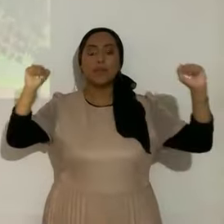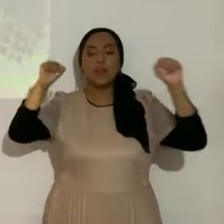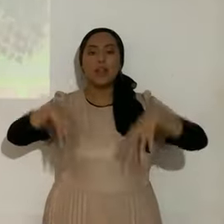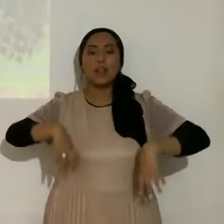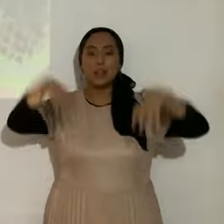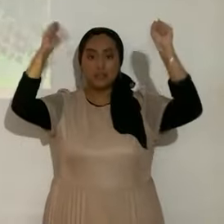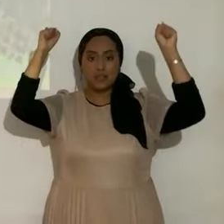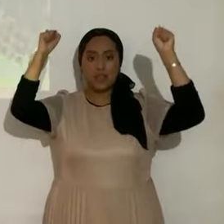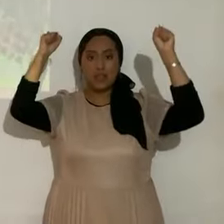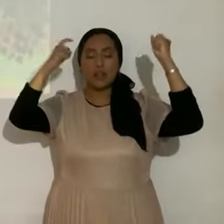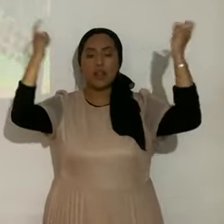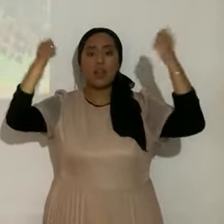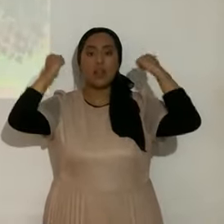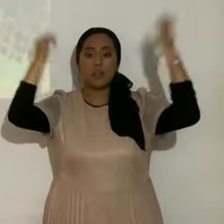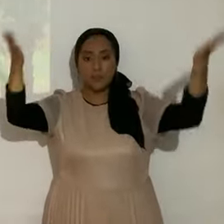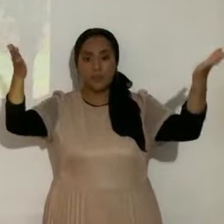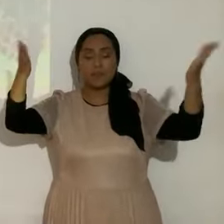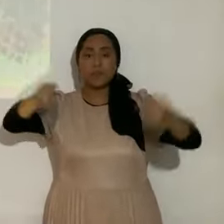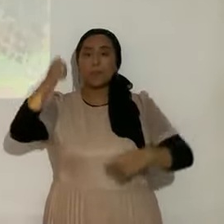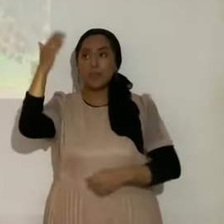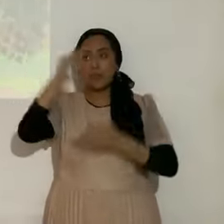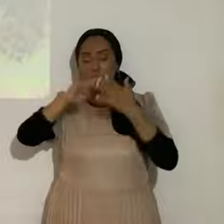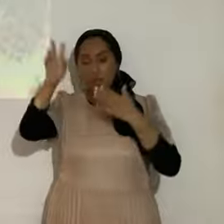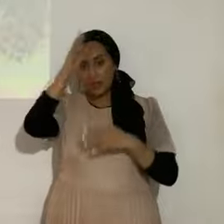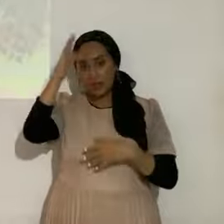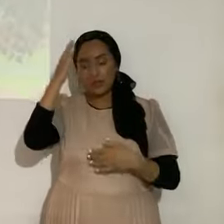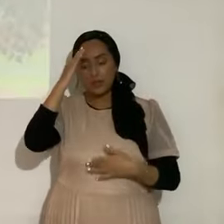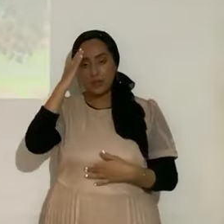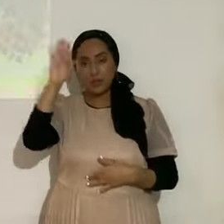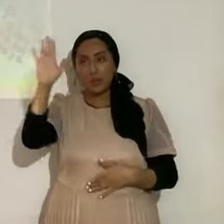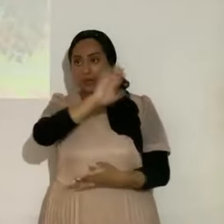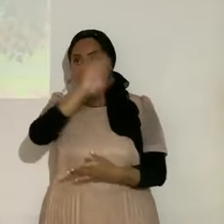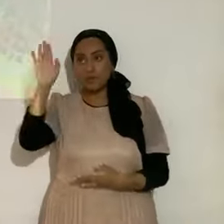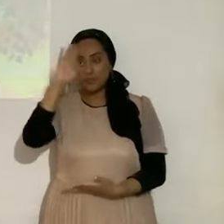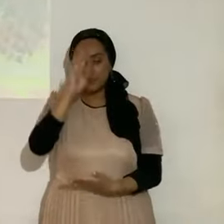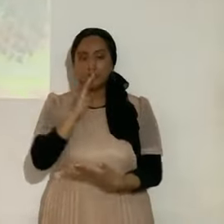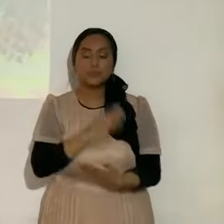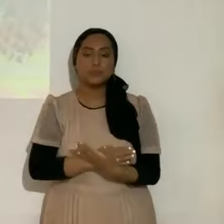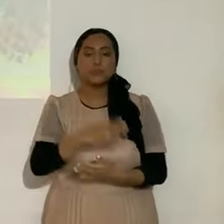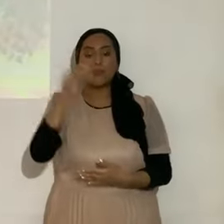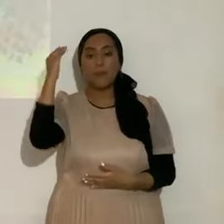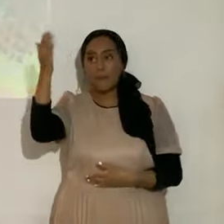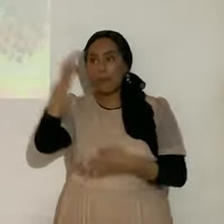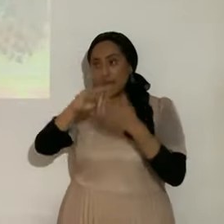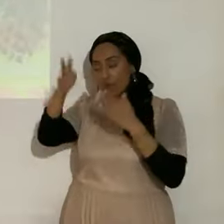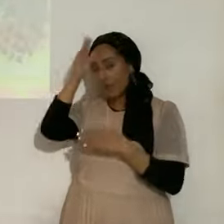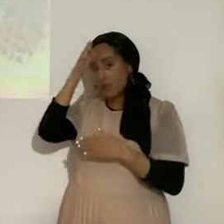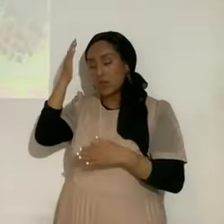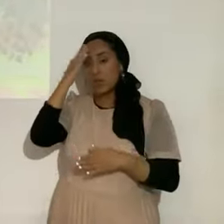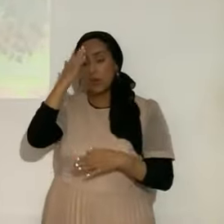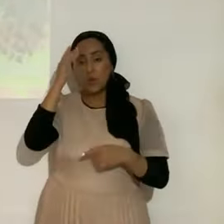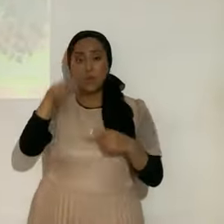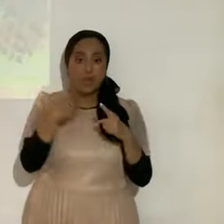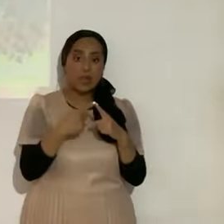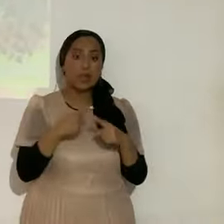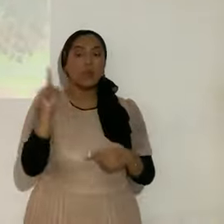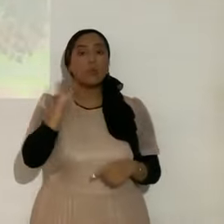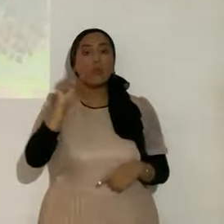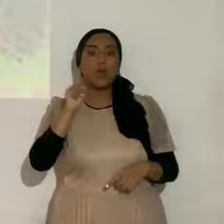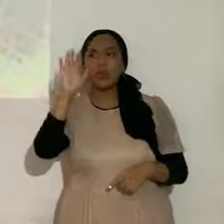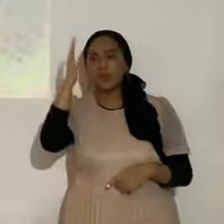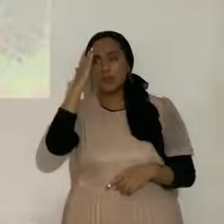Natsal. Aleluya. El Eterno tomará lo suyo, tomará sus hijos. Y el Eterno sabe cuándo y dónde, el lugar, Él